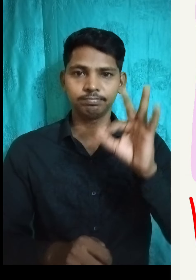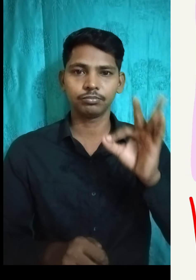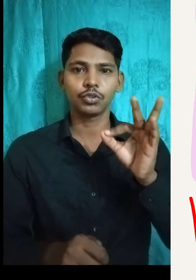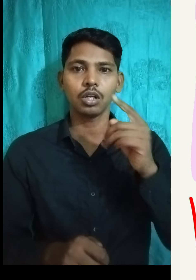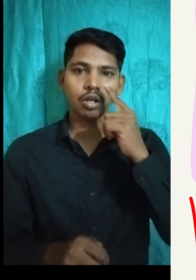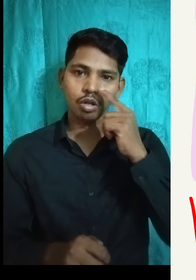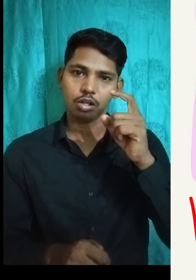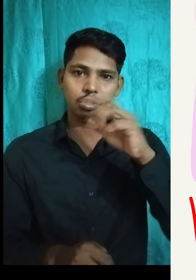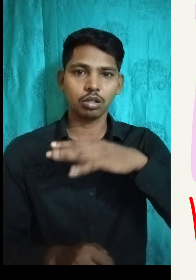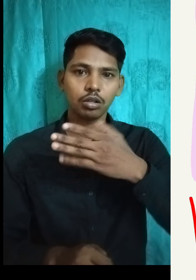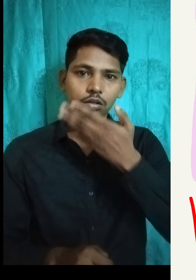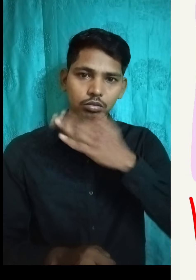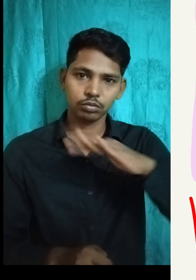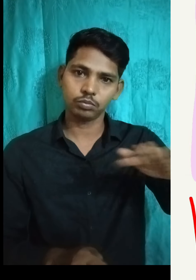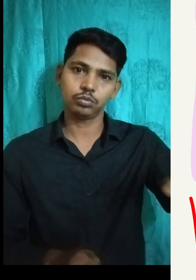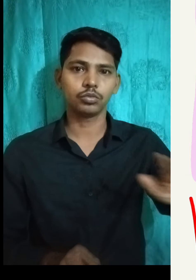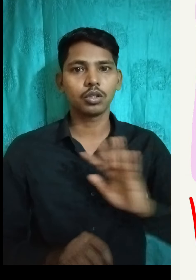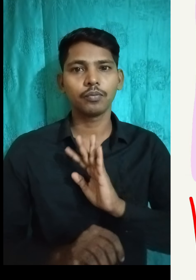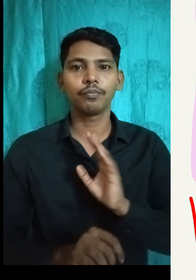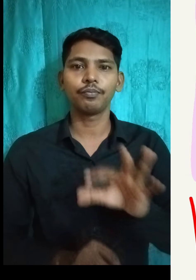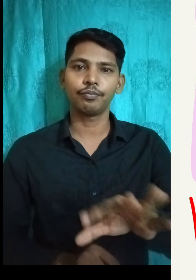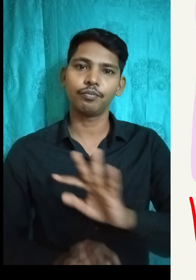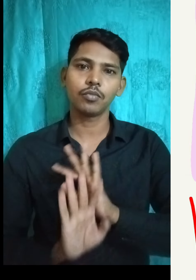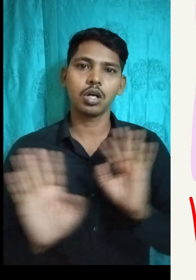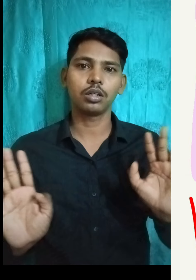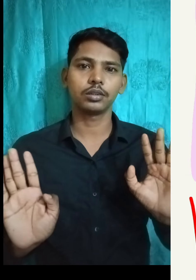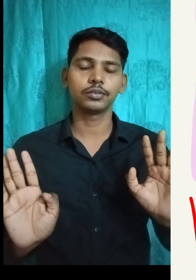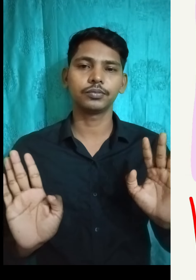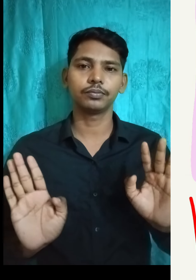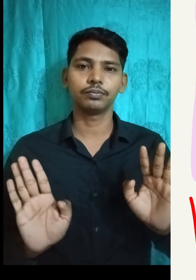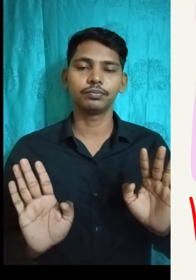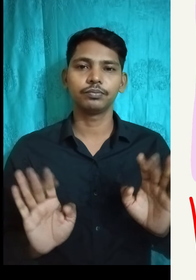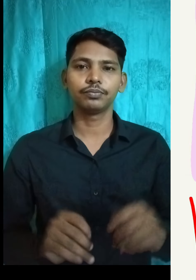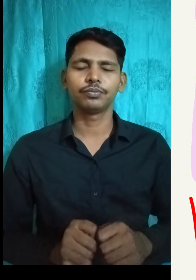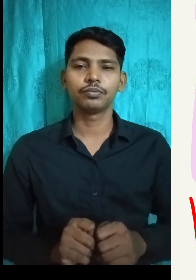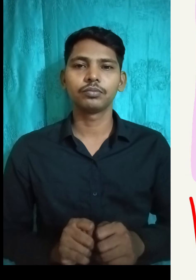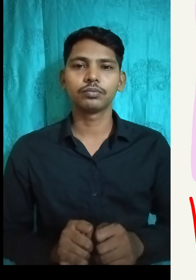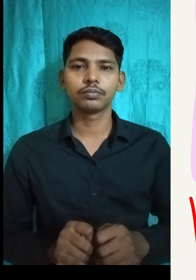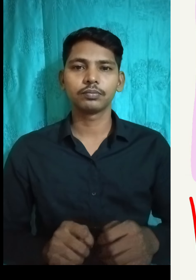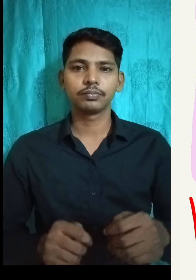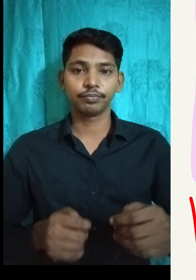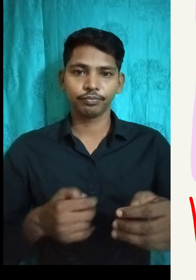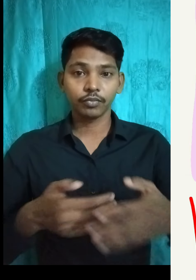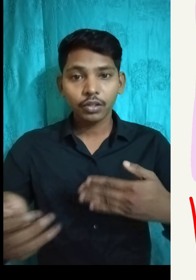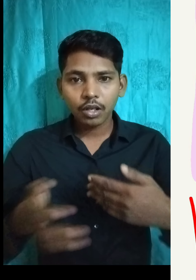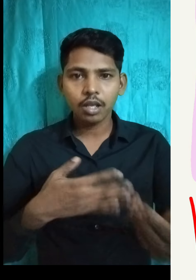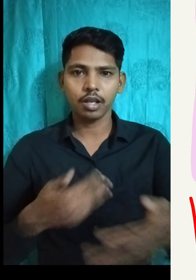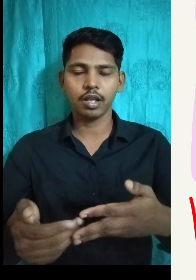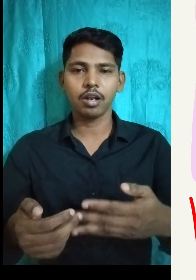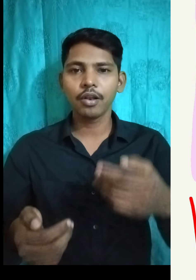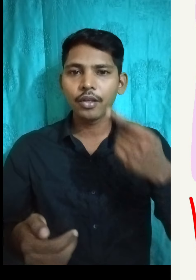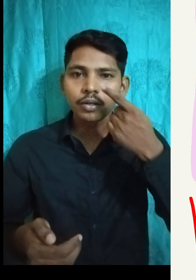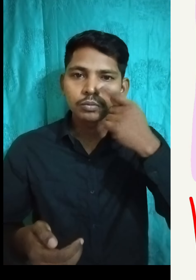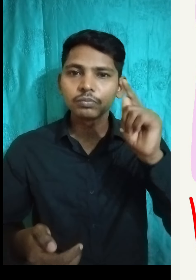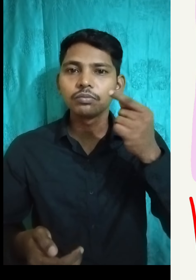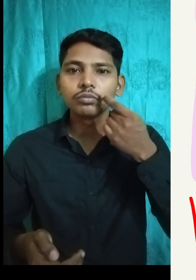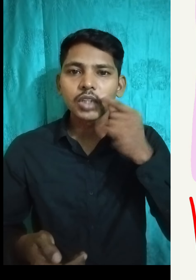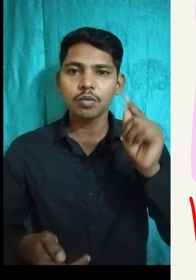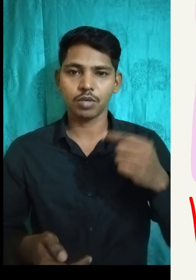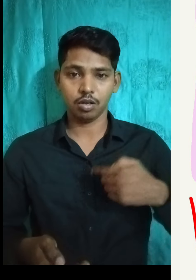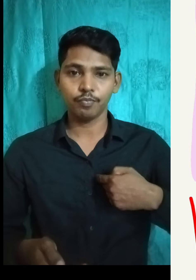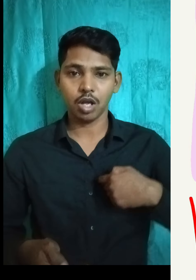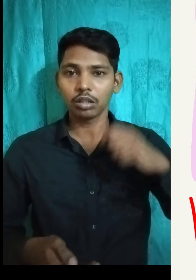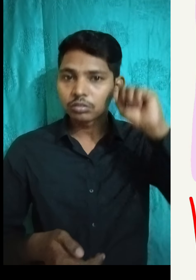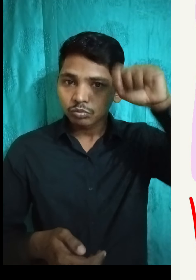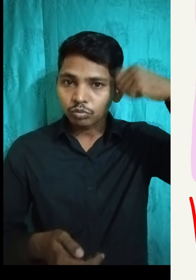अभिभावक हमारे इस वीडियो को देख रहे हैं, उनके यहाँ अगर क्लास 5 में उनकी बेटी पढ़ रही है तो